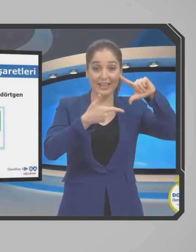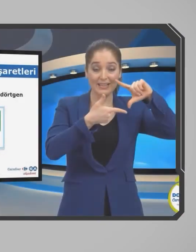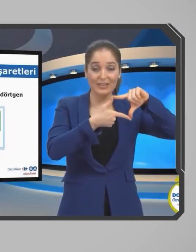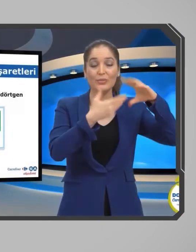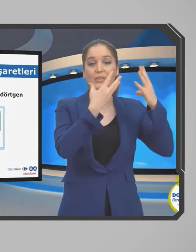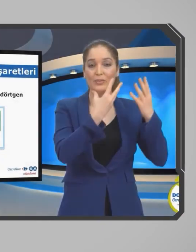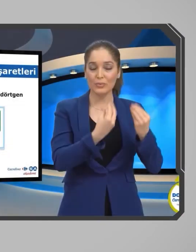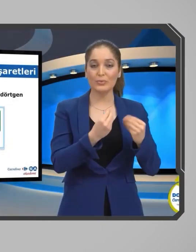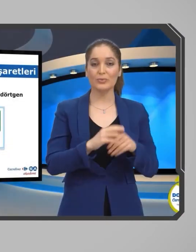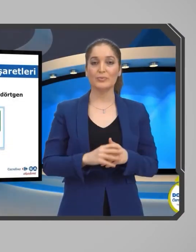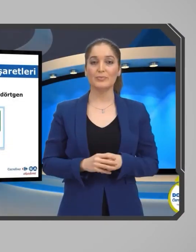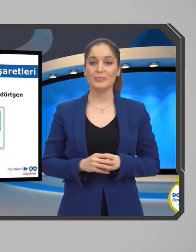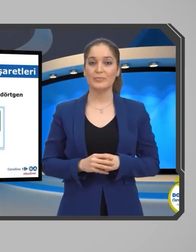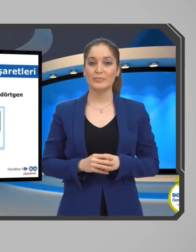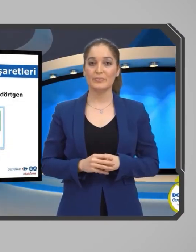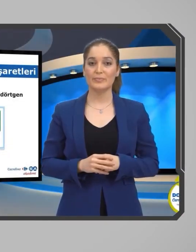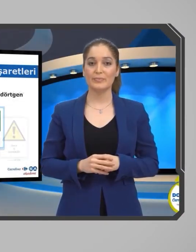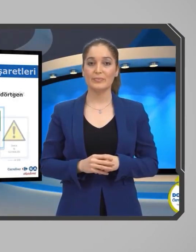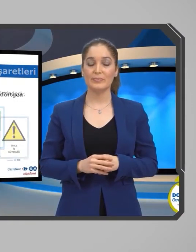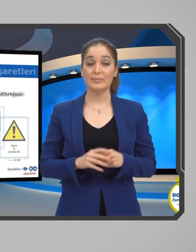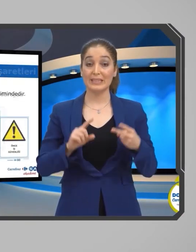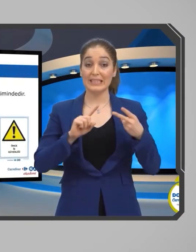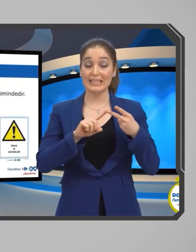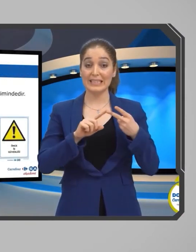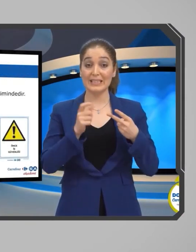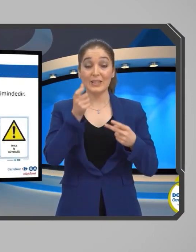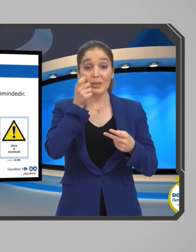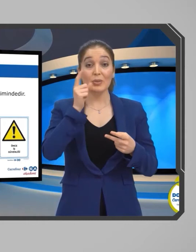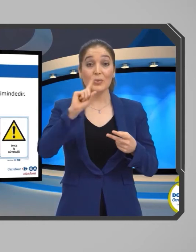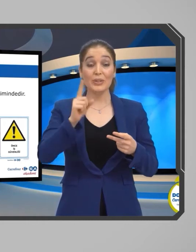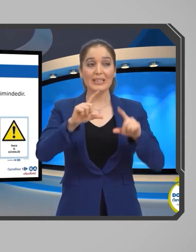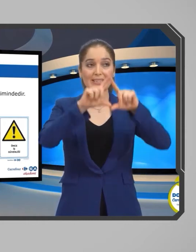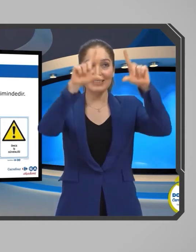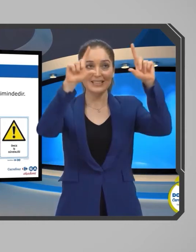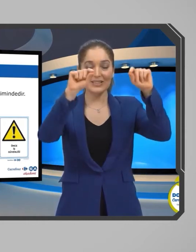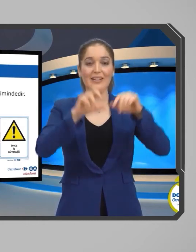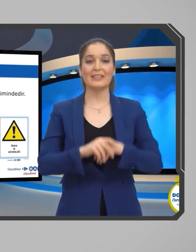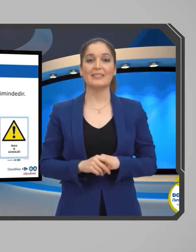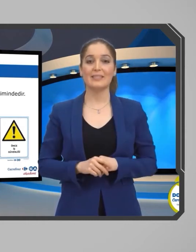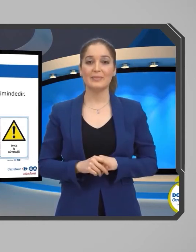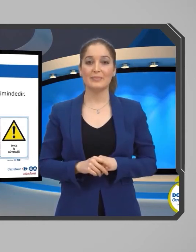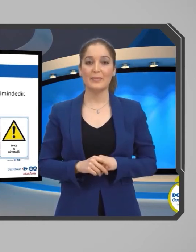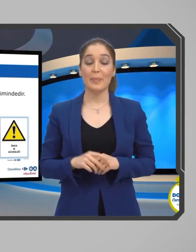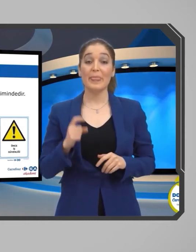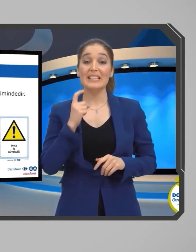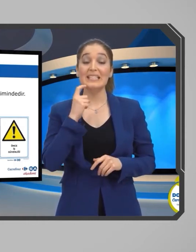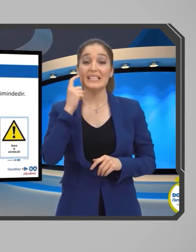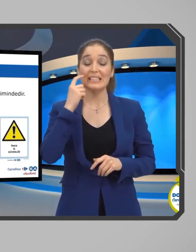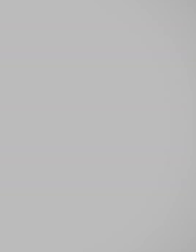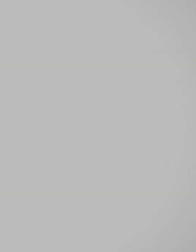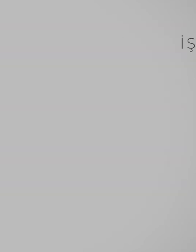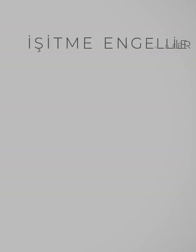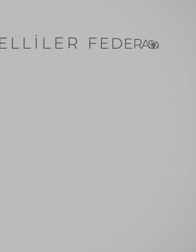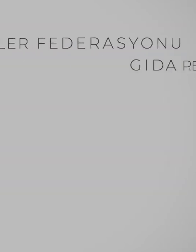tercümanları izledim. Notlar alarak defalarca kez deneme çekimleri yaptım. Hazırlıklarımız bittikten sonra video çekimimizi